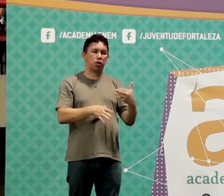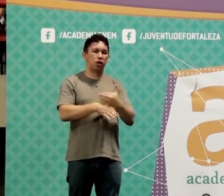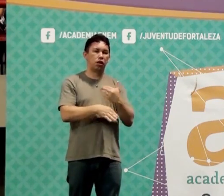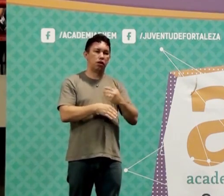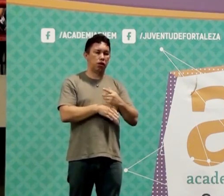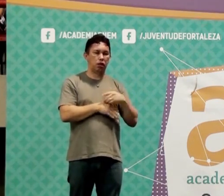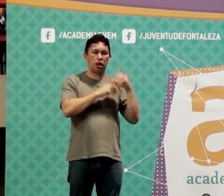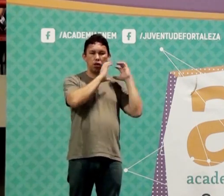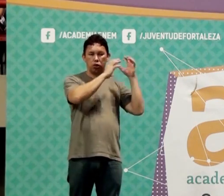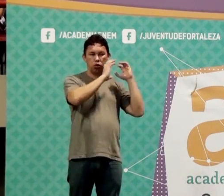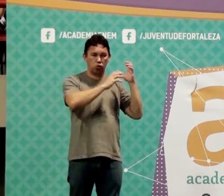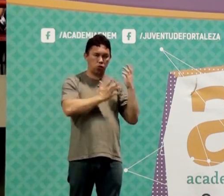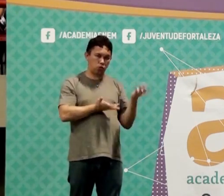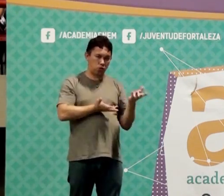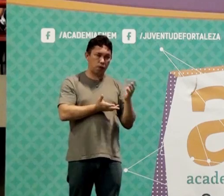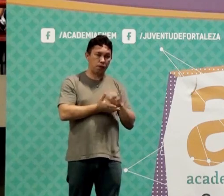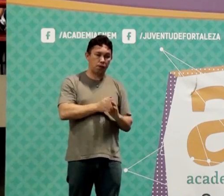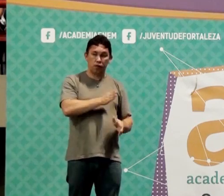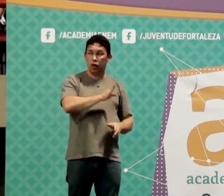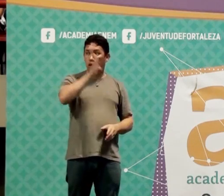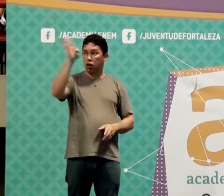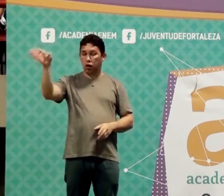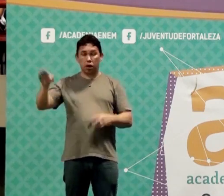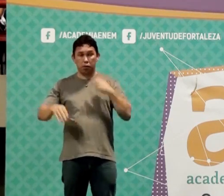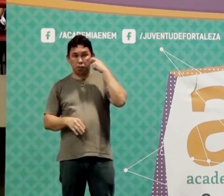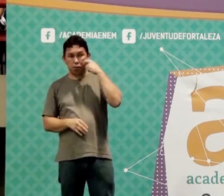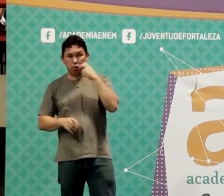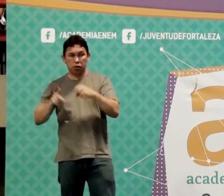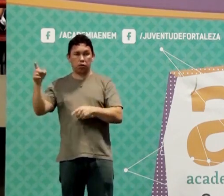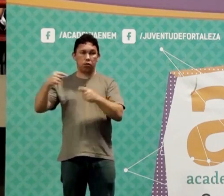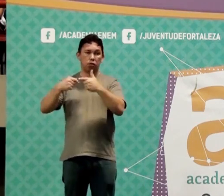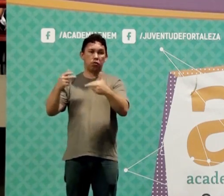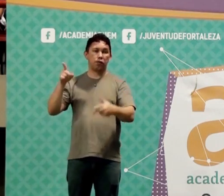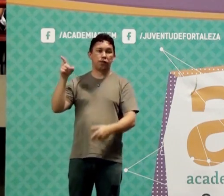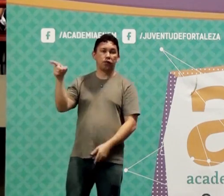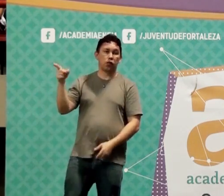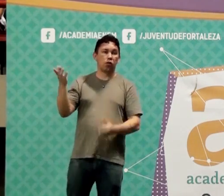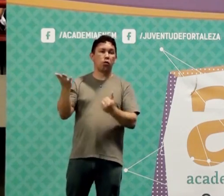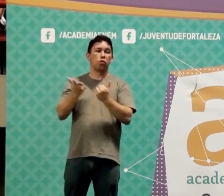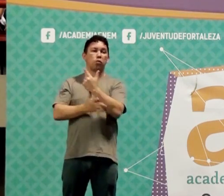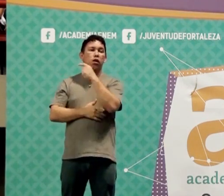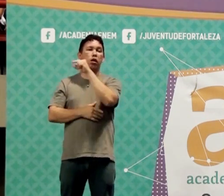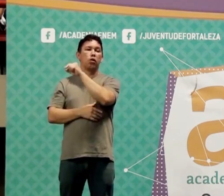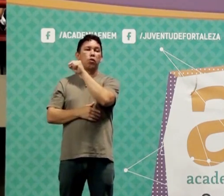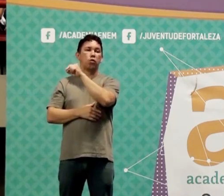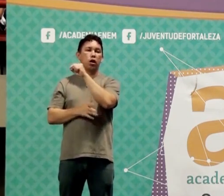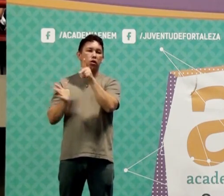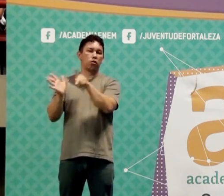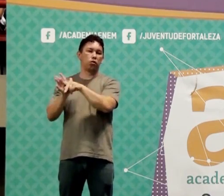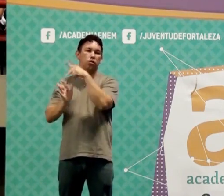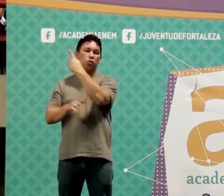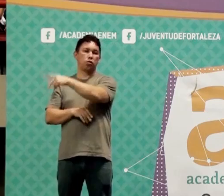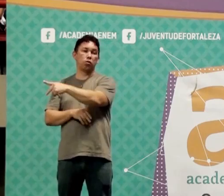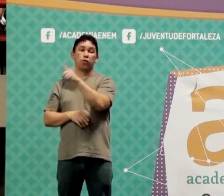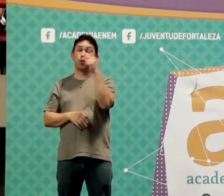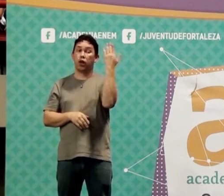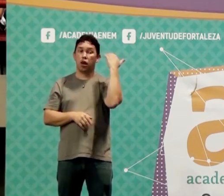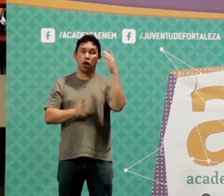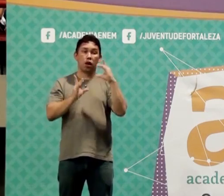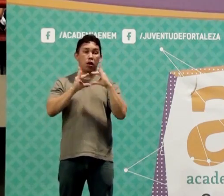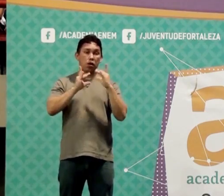de padaria dificilmente deixam que outra padaria nasça. Eles se combinam e criam uma espécie de